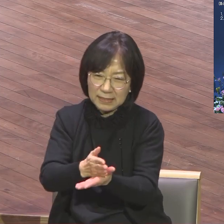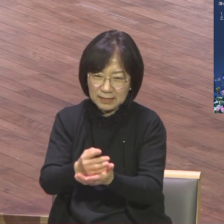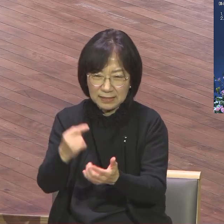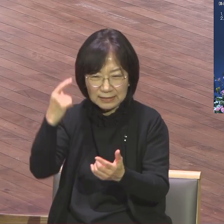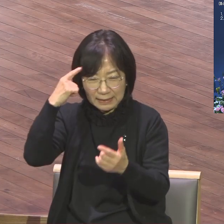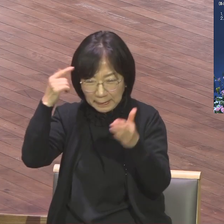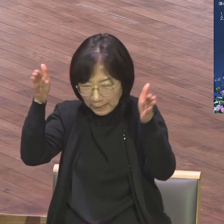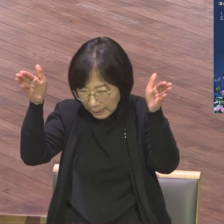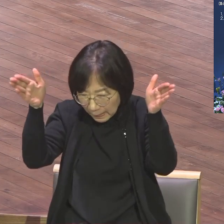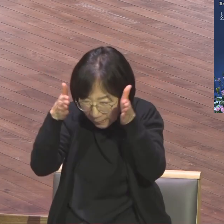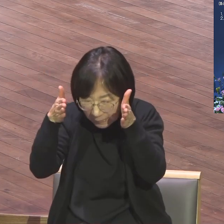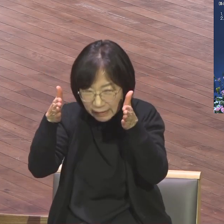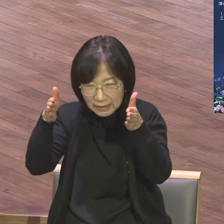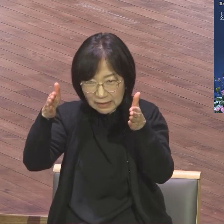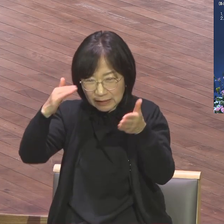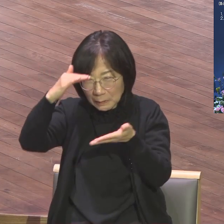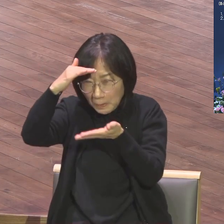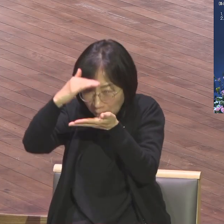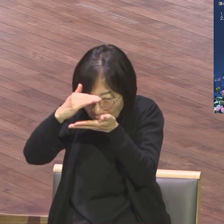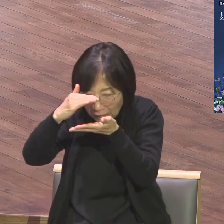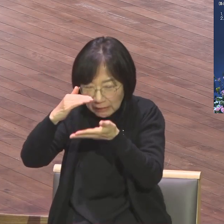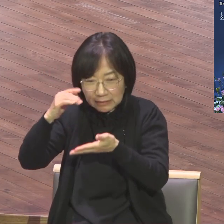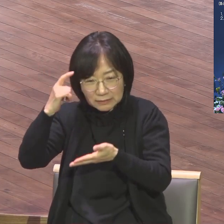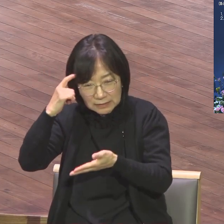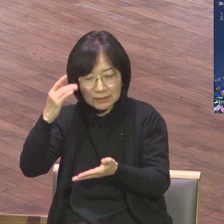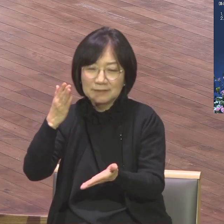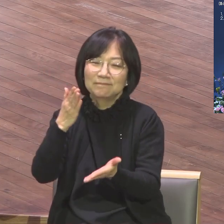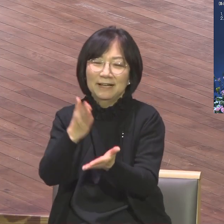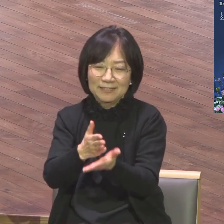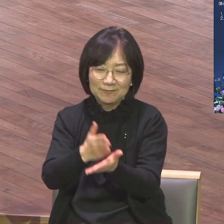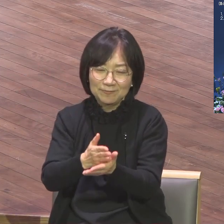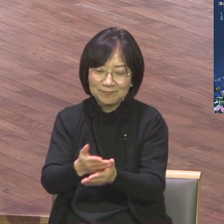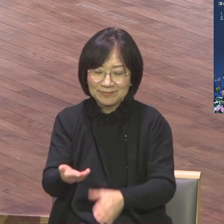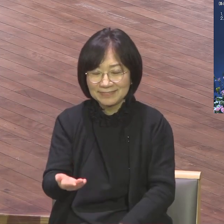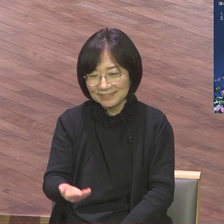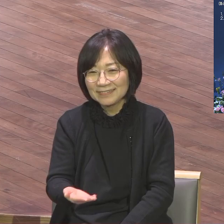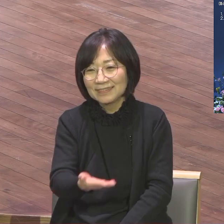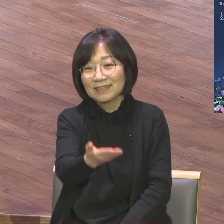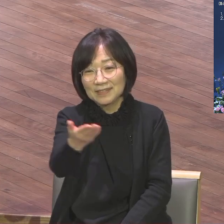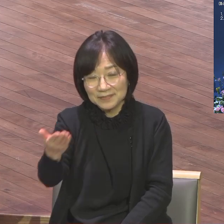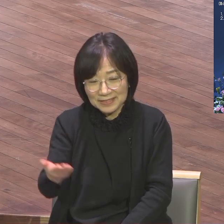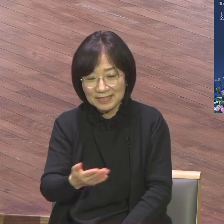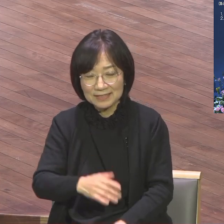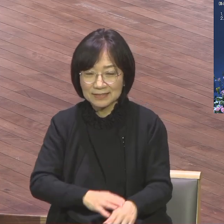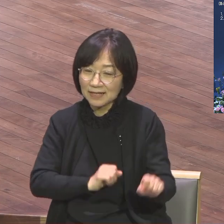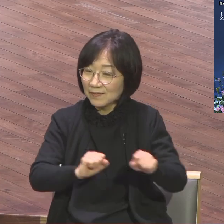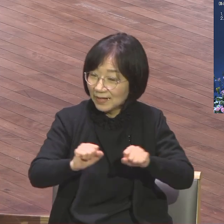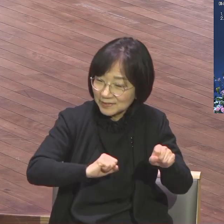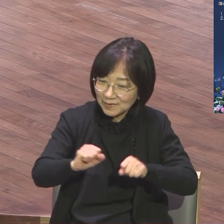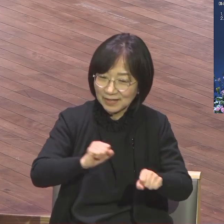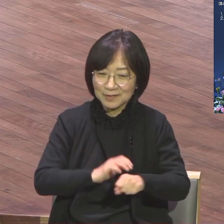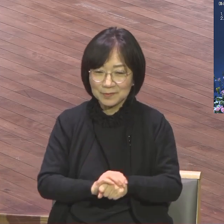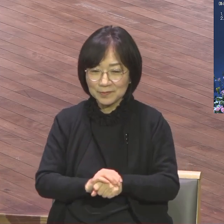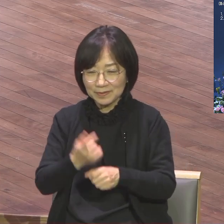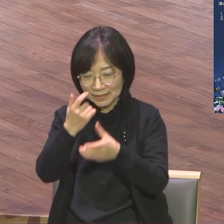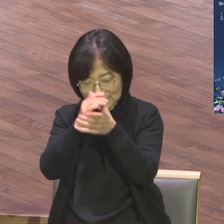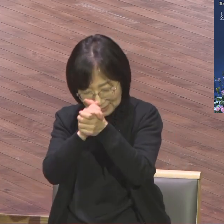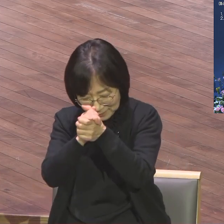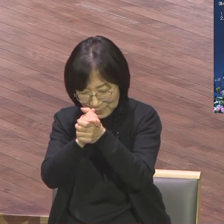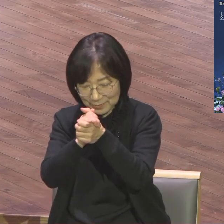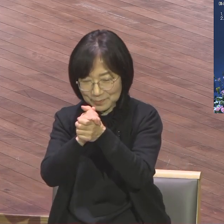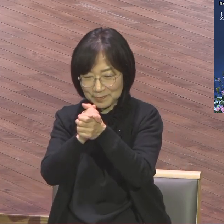아멘. 교회를 하면서 여러분이 기도하면서 여러분 사람 만나면서 사역하면서 바로 해야 돼요.